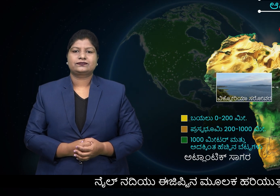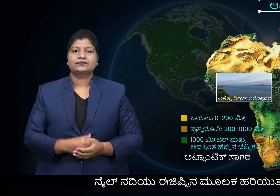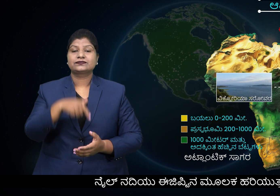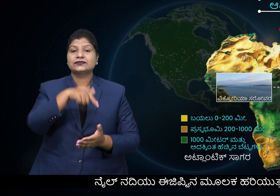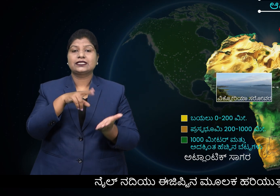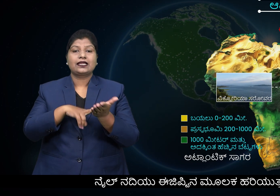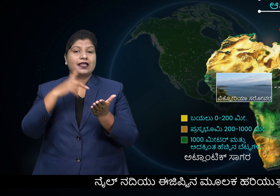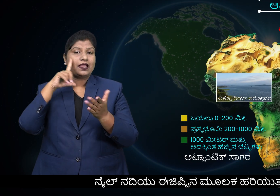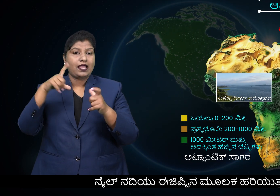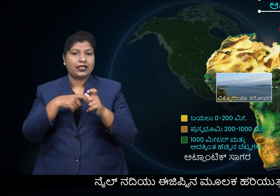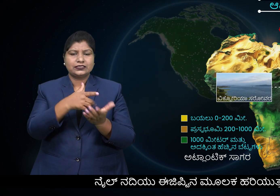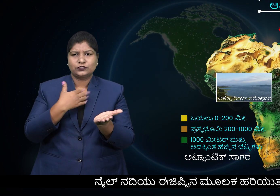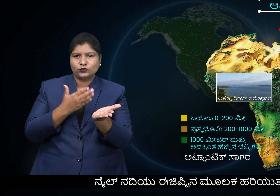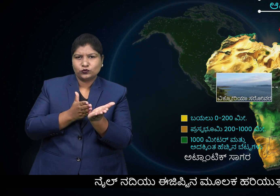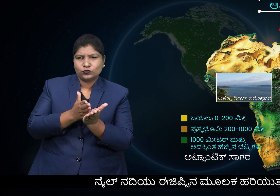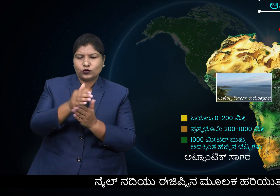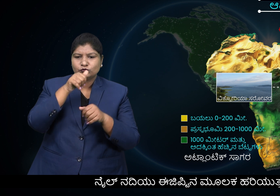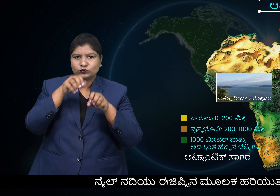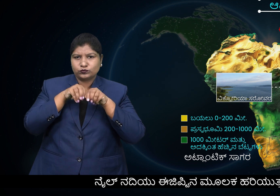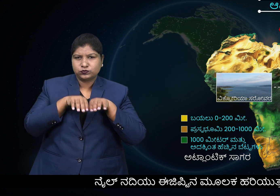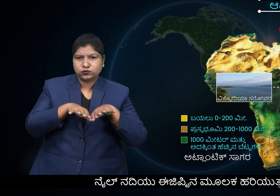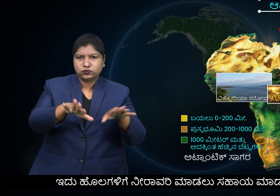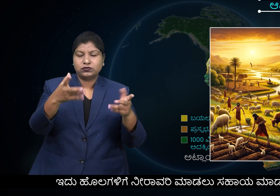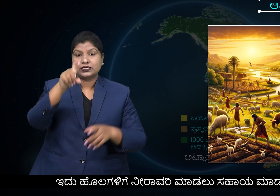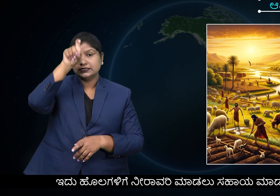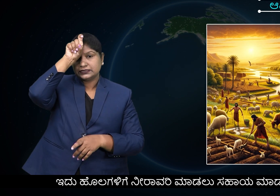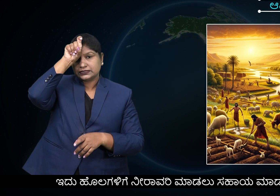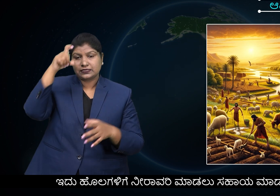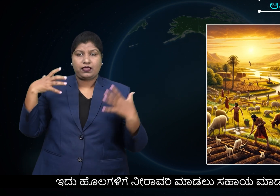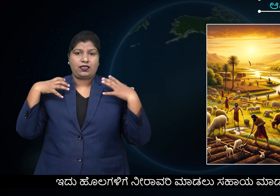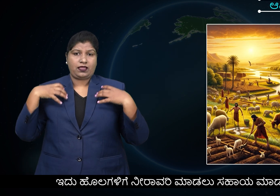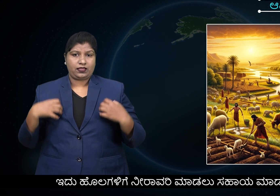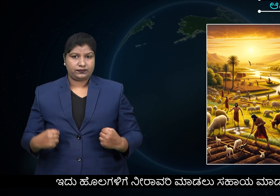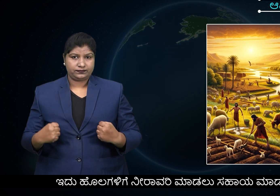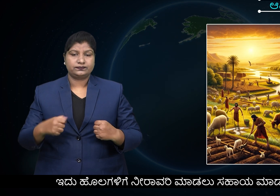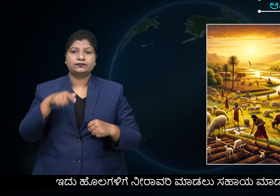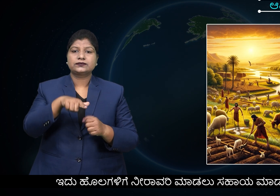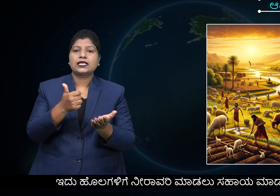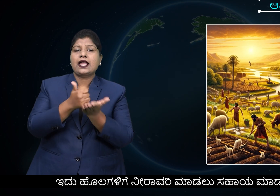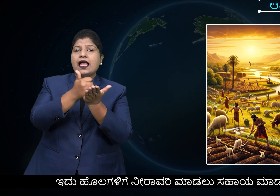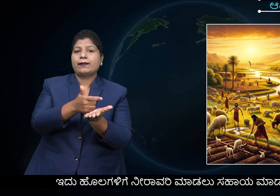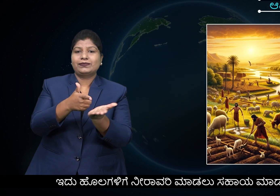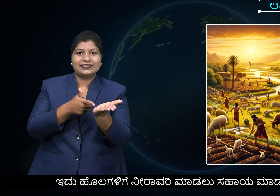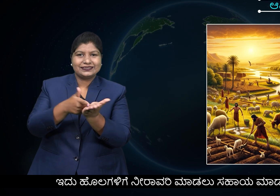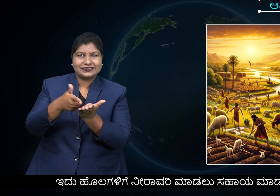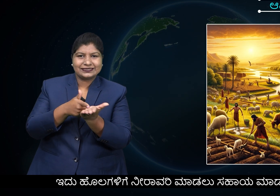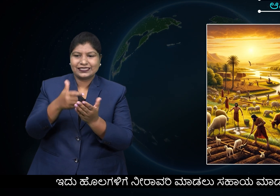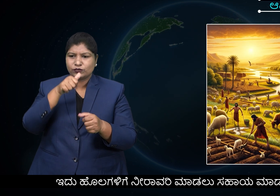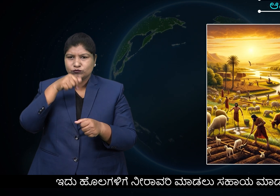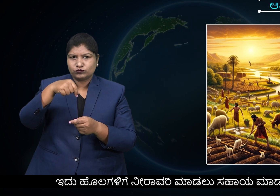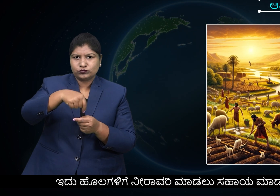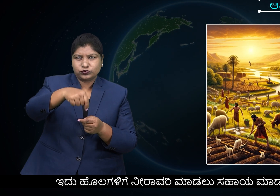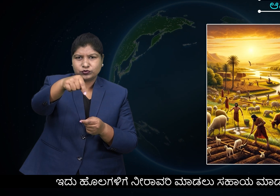ನೈಲ್ ನದಿಯು ಈಜಿಪ್ಟಿನ ಮೂಲಕ ಹರಿಯುತ್ತದೆ. ಇದು ಹೊಲಗಳಿಗೆ ನೀರಾವರಿ ಮಾಡಲು ಸಹಾಯ